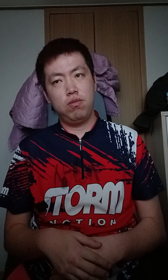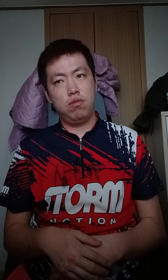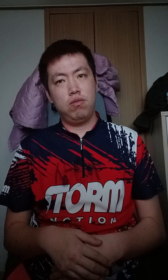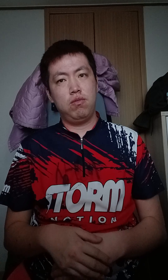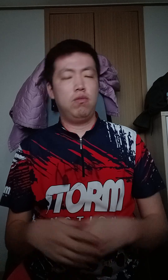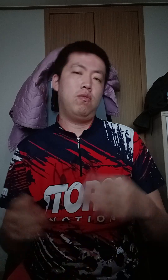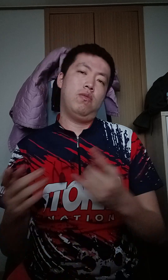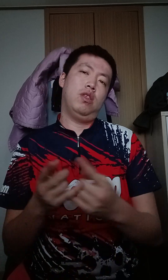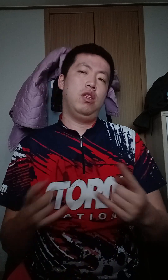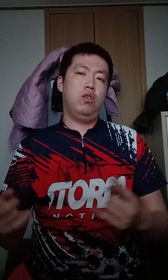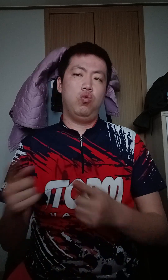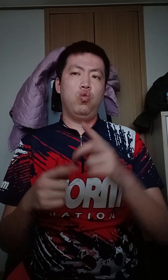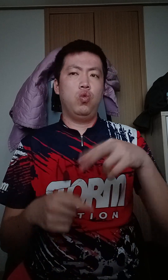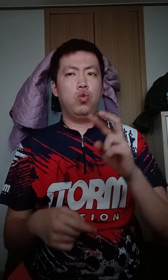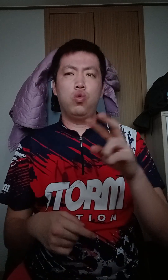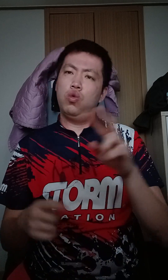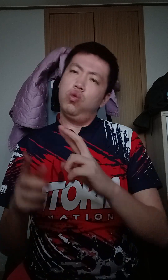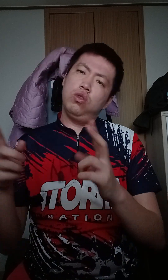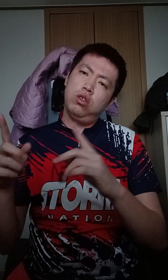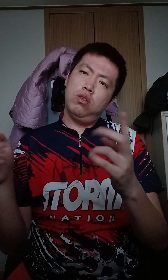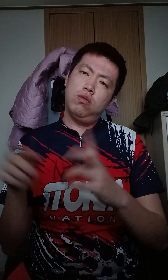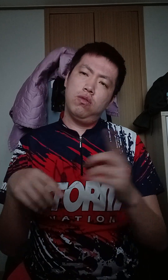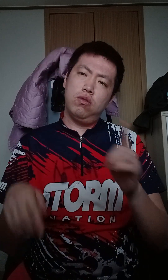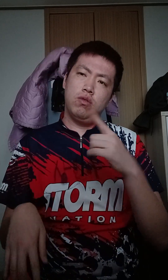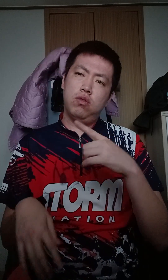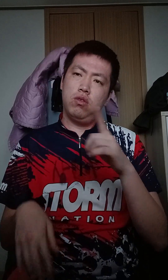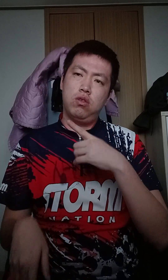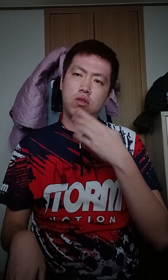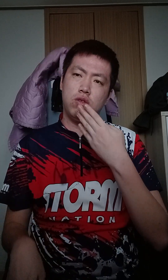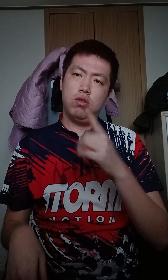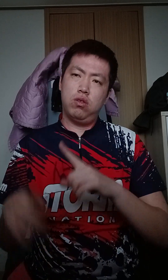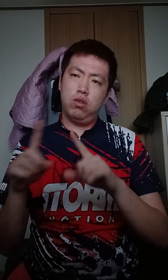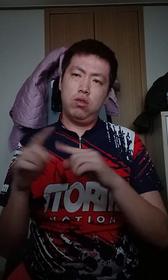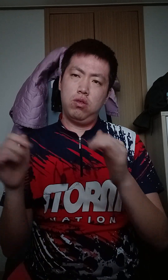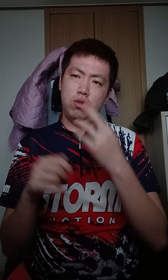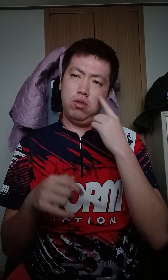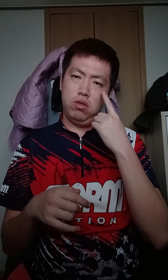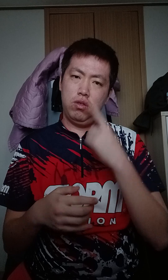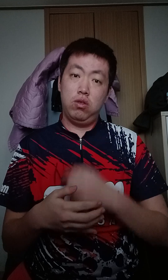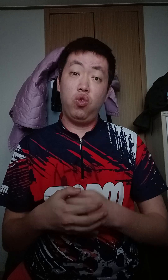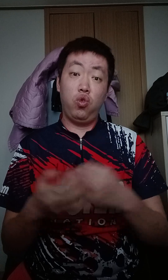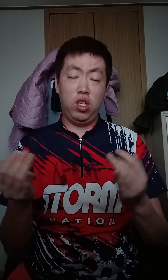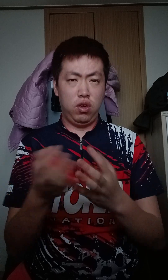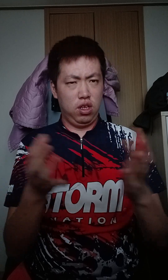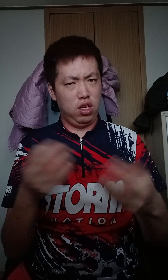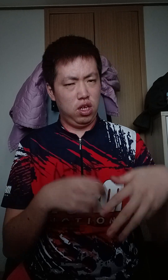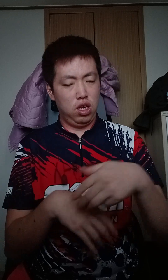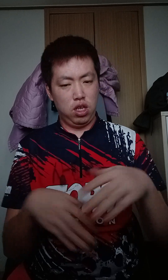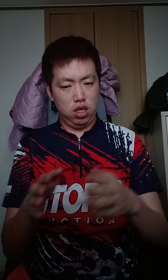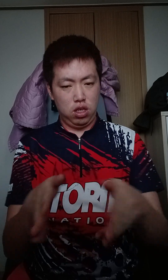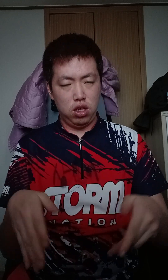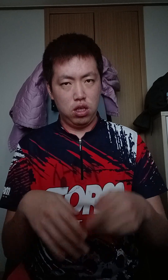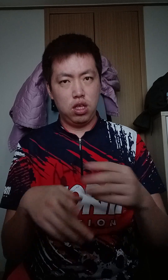다른 곳에 있는 공원 내 공중 화장실 상황은 어떨까? 목포 버스터미널 앞에 조성된